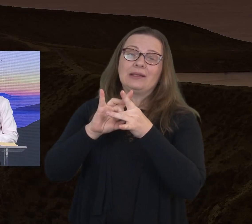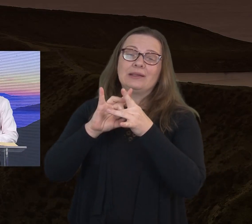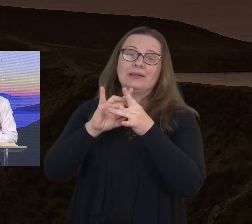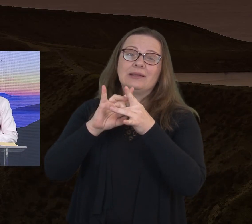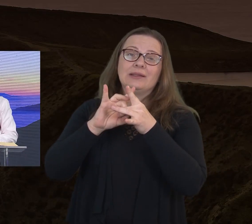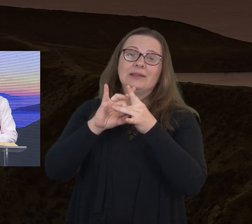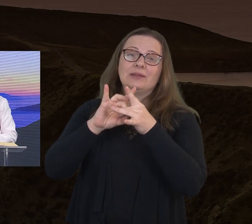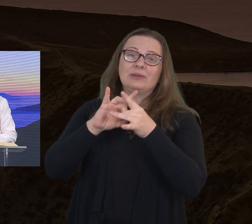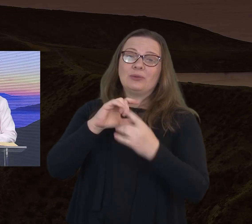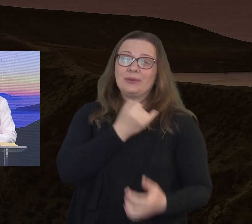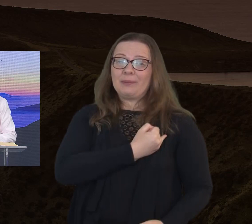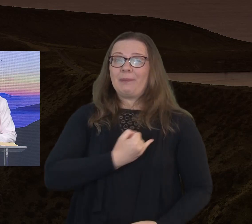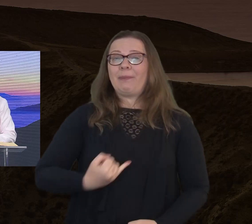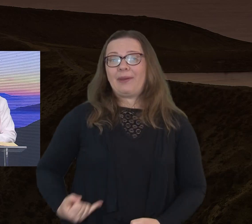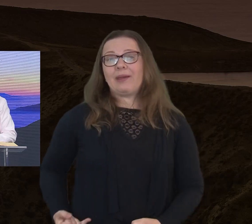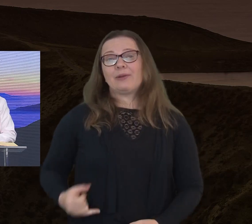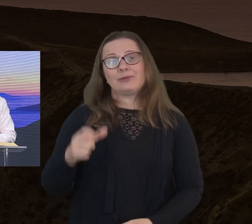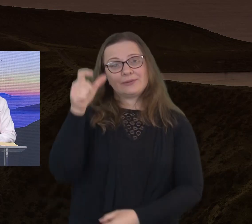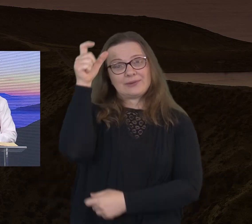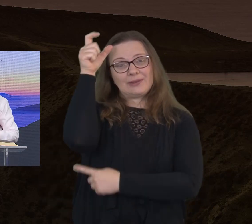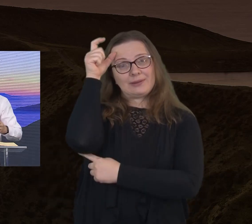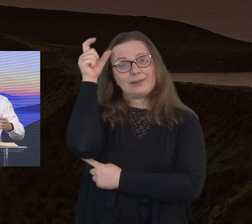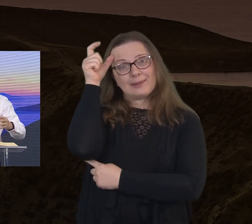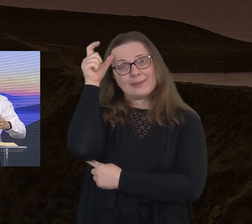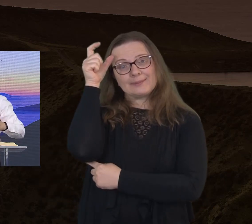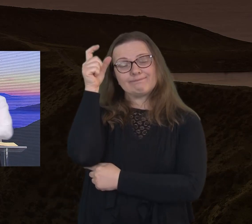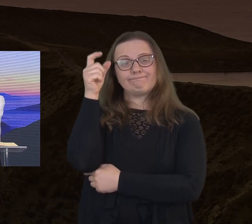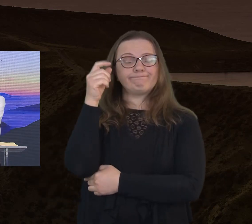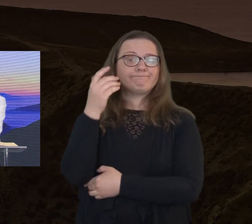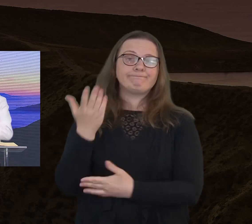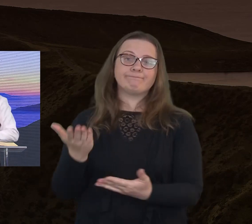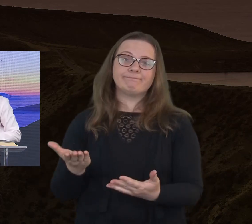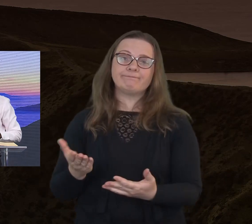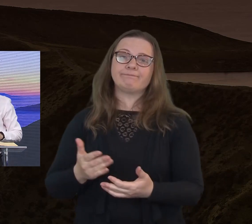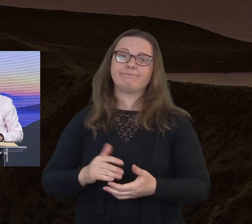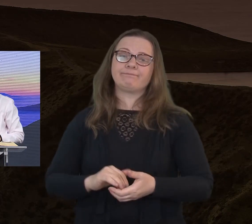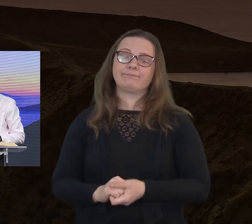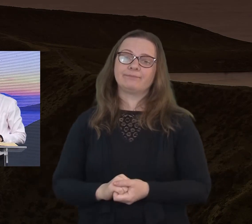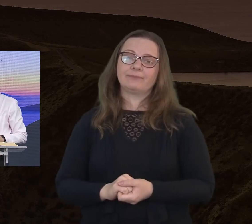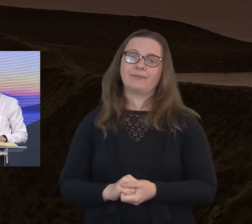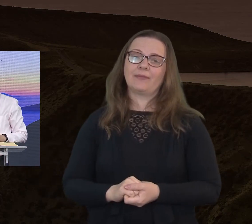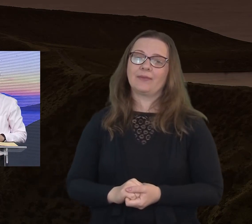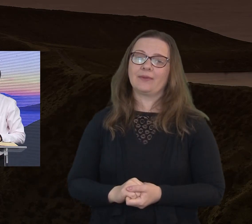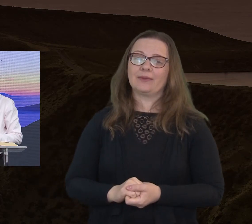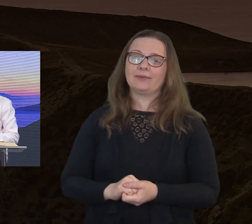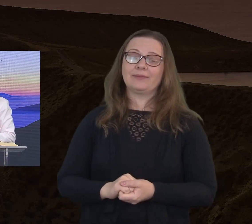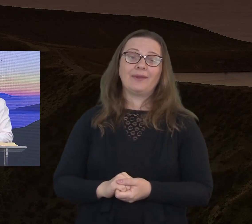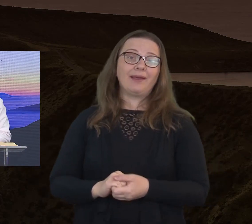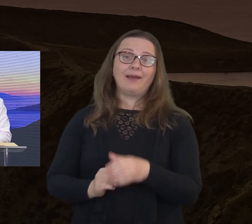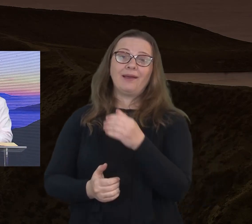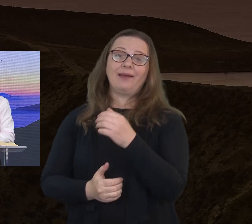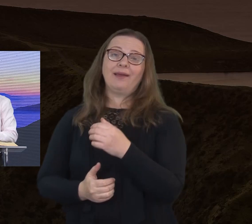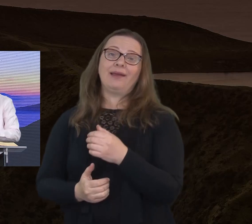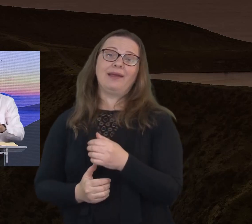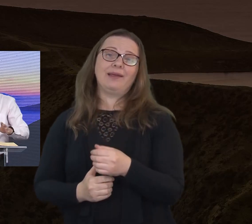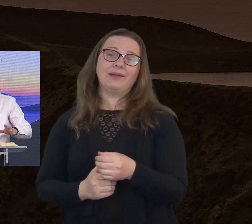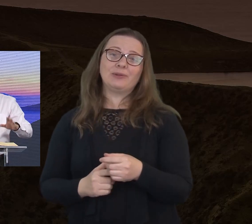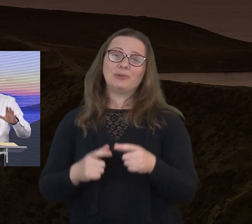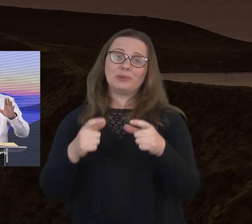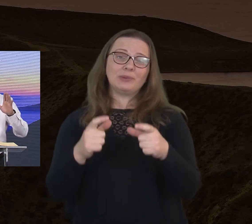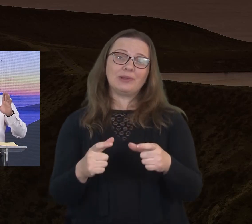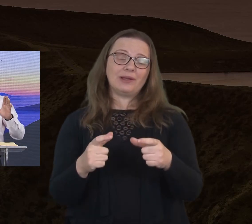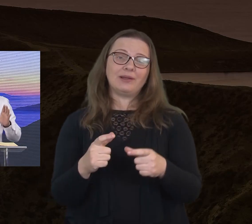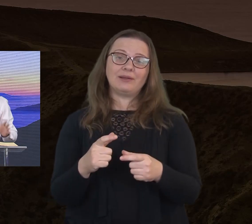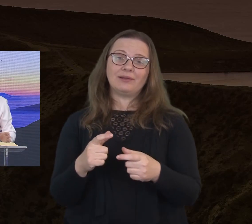né, desse Império das Trevas é Satanás. Então o homem passou a estar conectado em uma árvore errada. Muito bem,